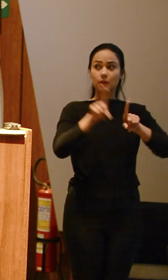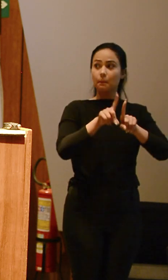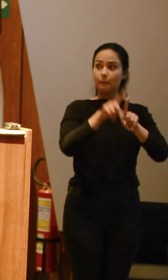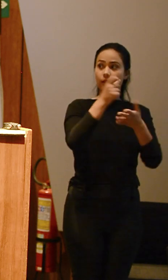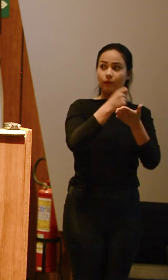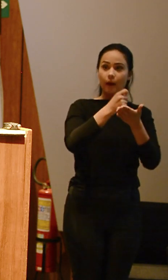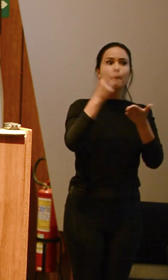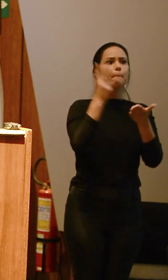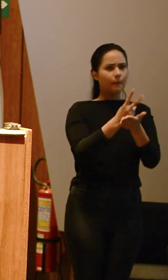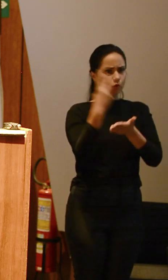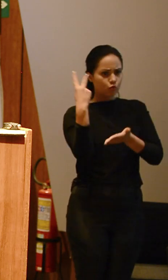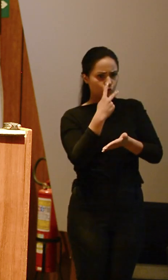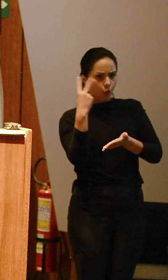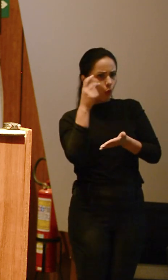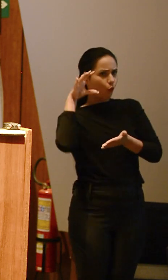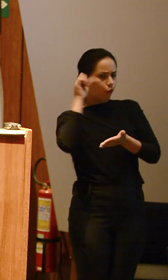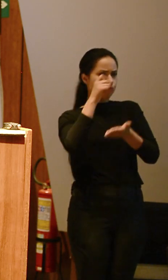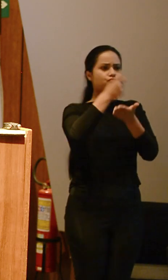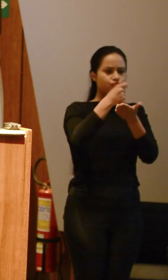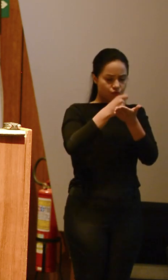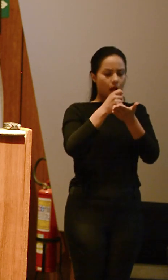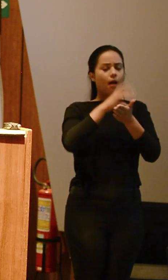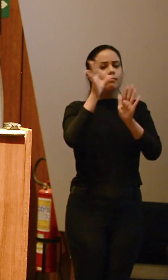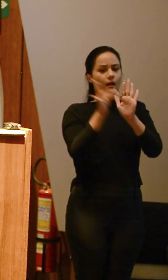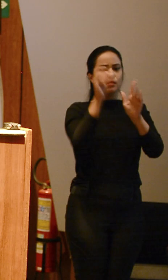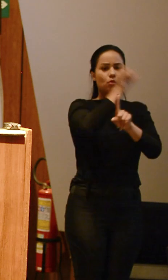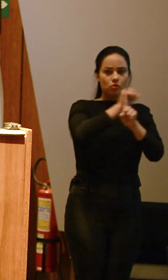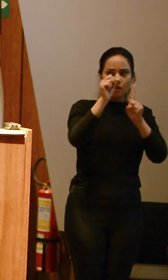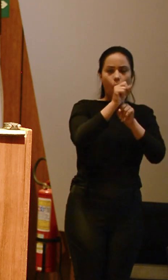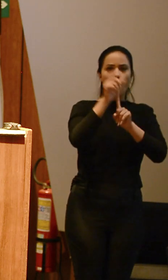ao mesmo tempo. Isso é integração sensorial, é a gente conseguir